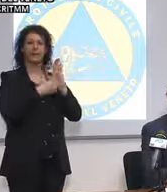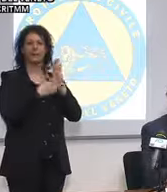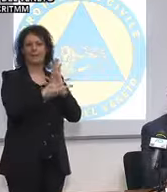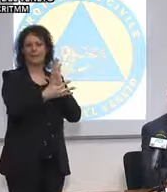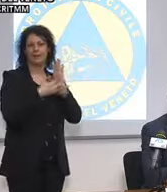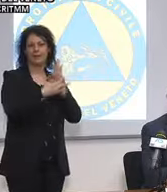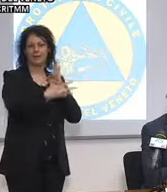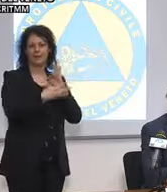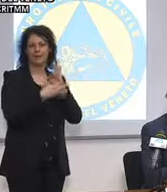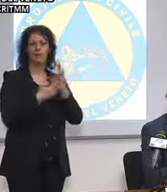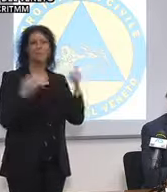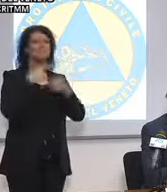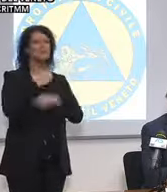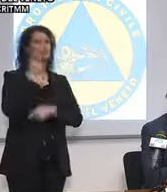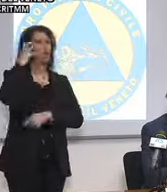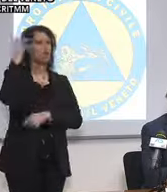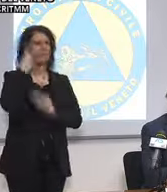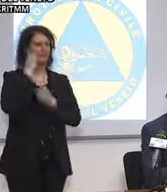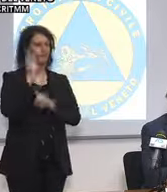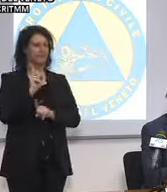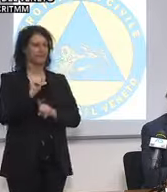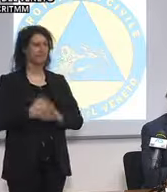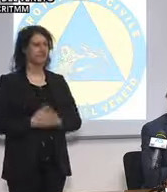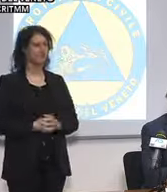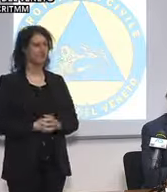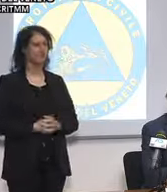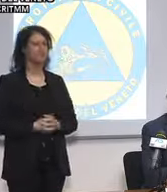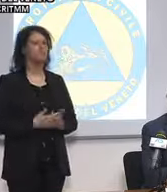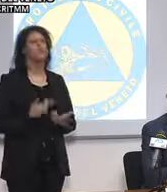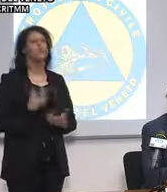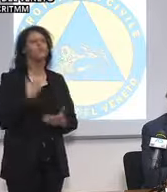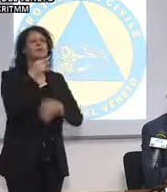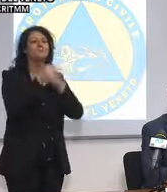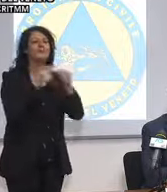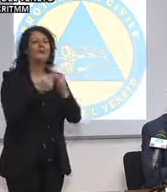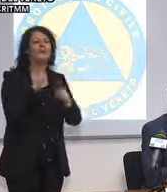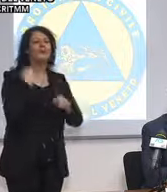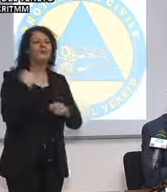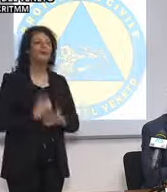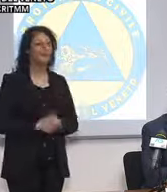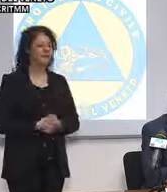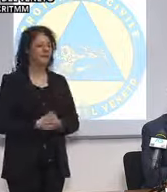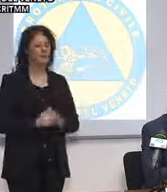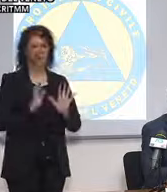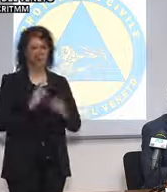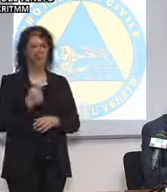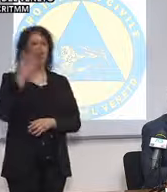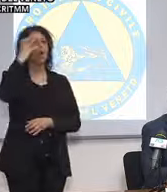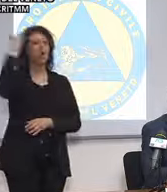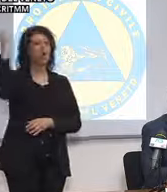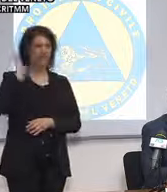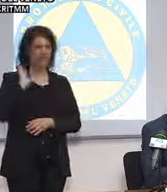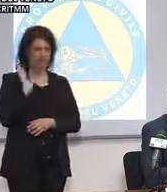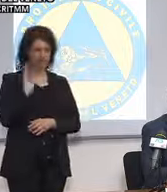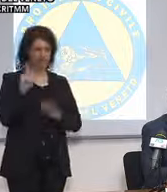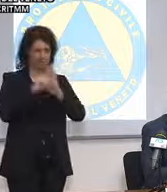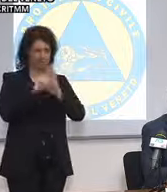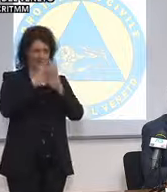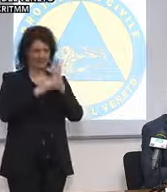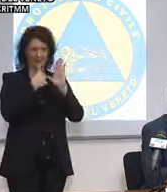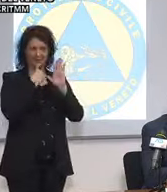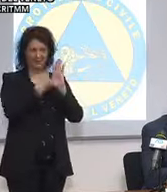non prevedeva. Ma ve l'ho spiegata ieri questa roba qui. Scusate, il governo prevede che si può uscire da casa per,